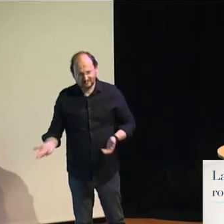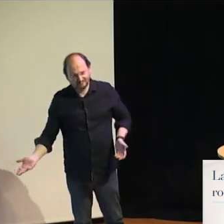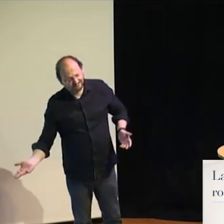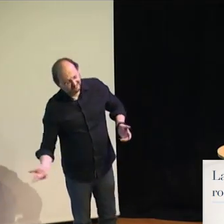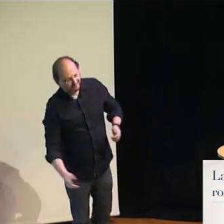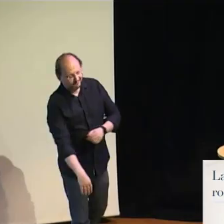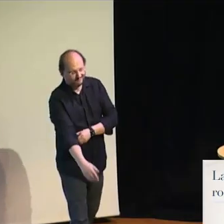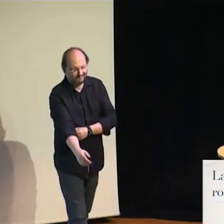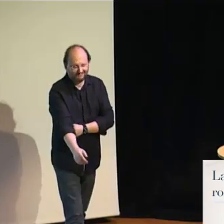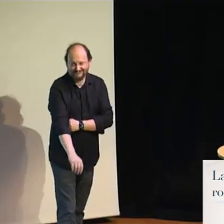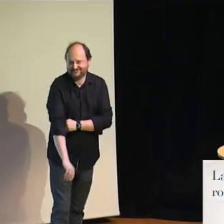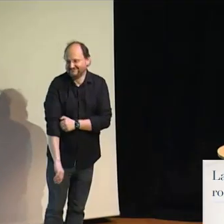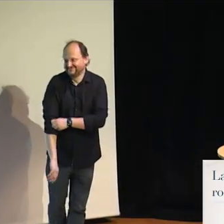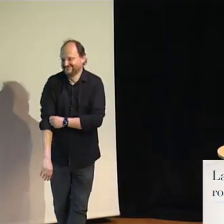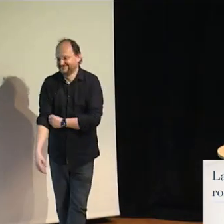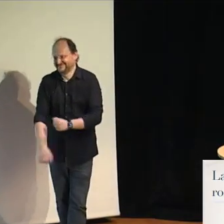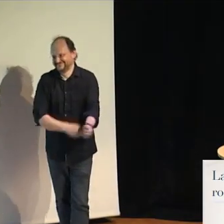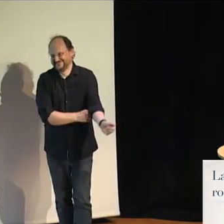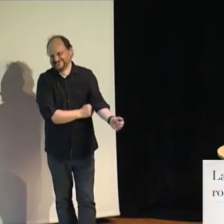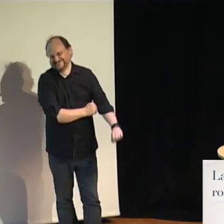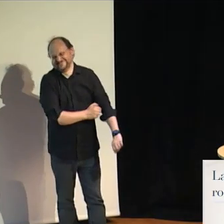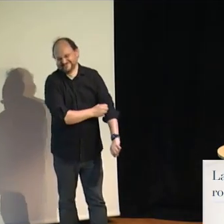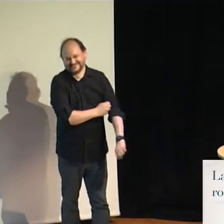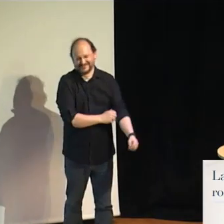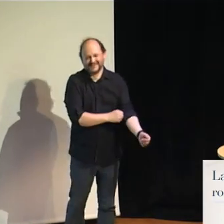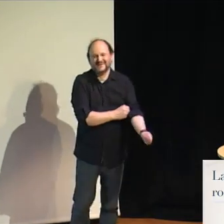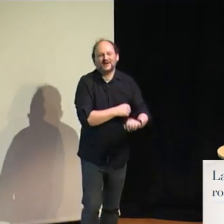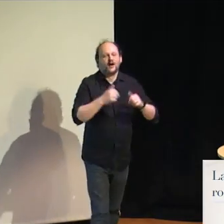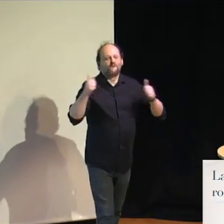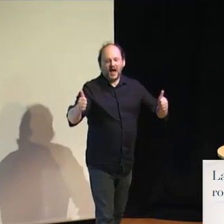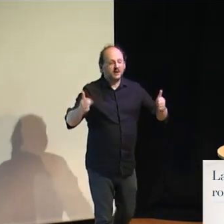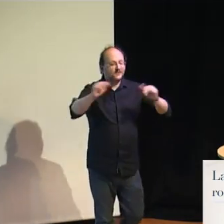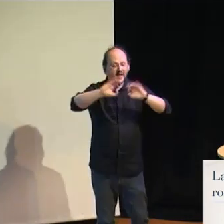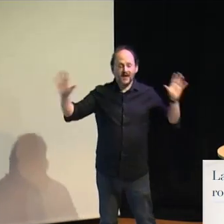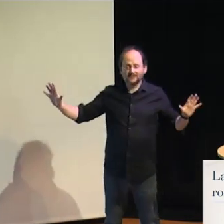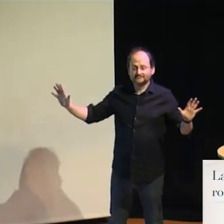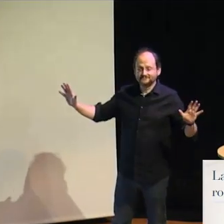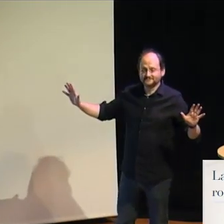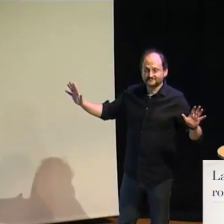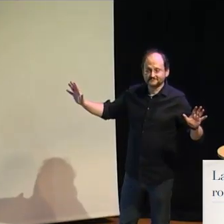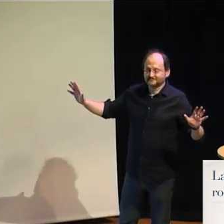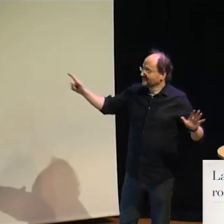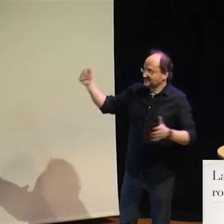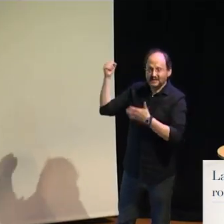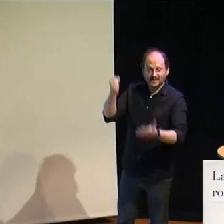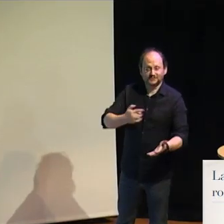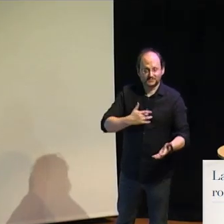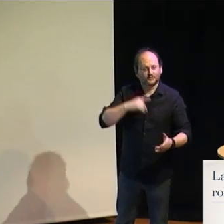peuvent signer, alors que les autres plongeurs en tendance sont très limités dans leur communication, avec leur code. Bref, c'est clair pour vous?